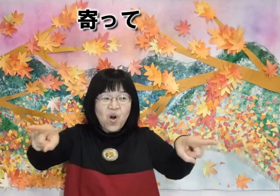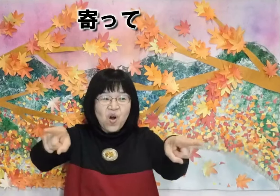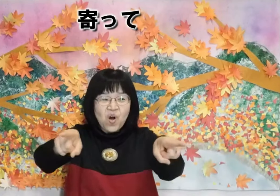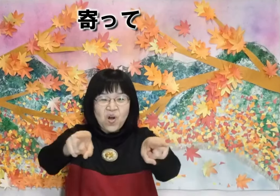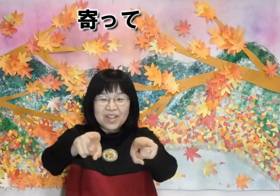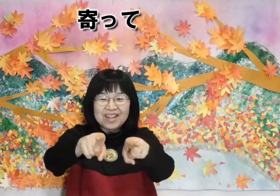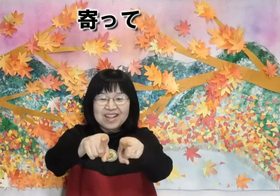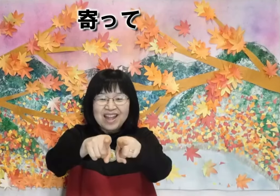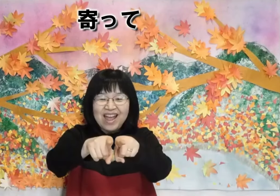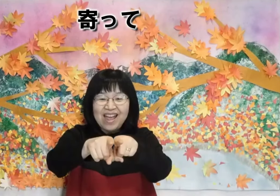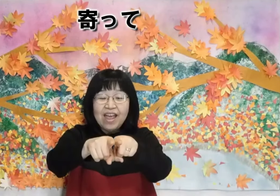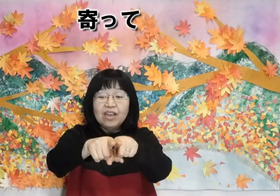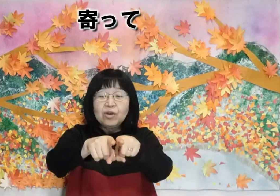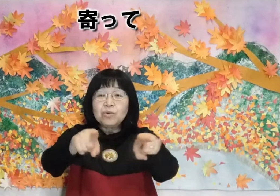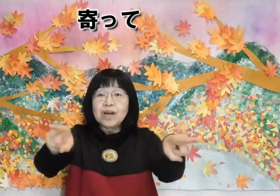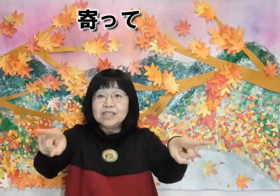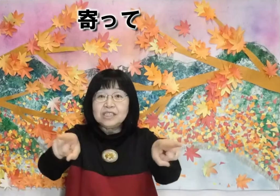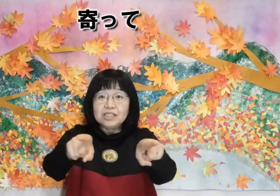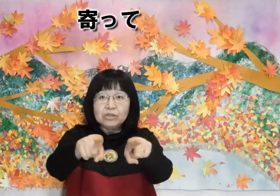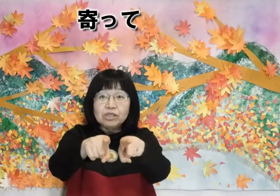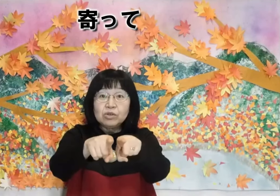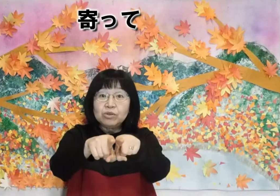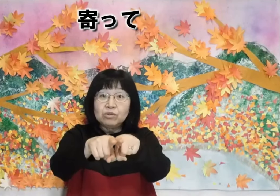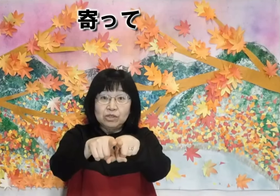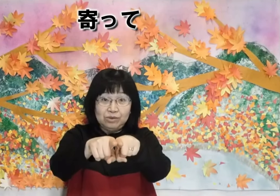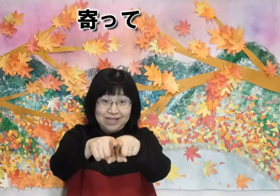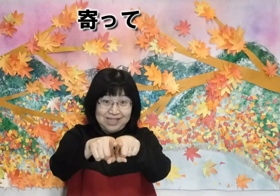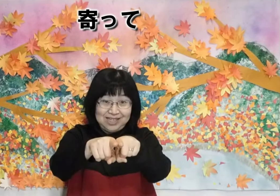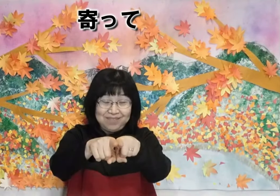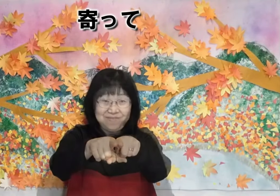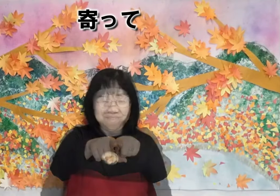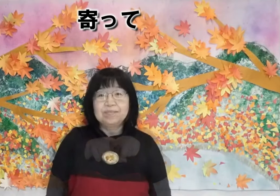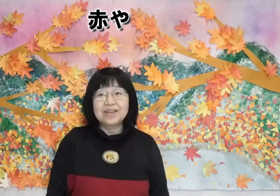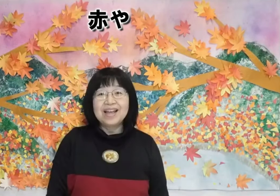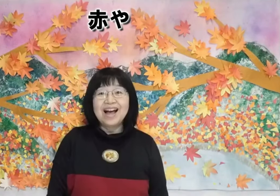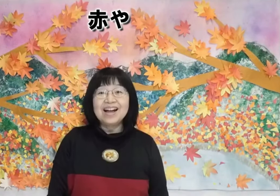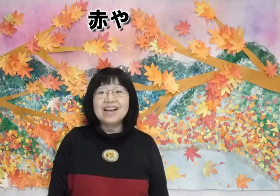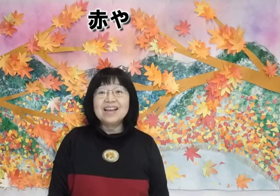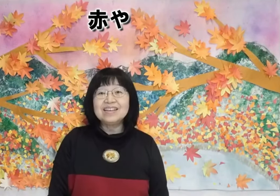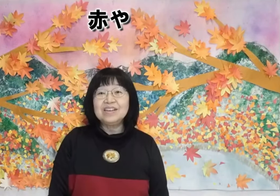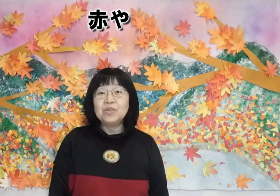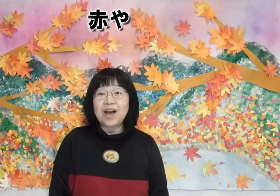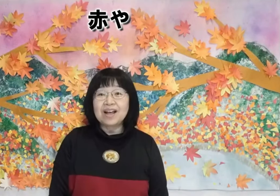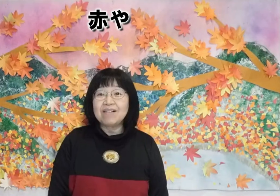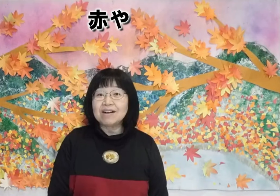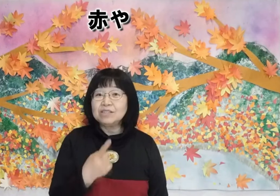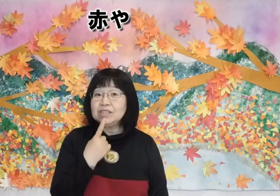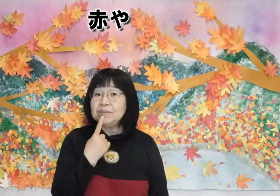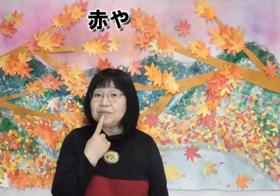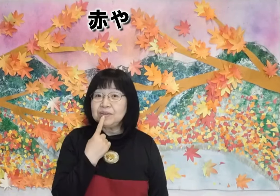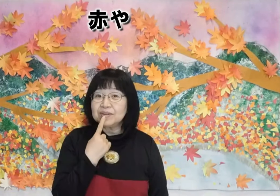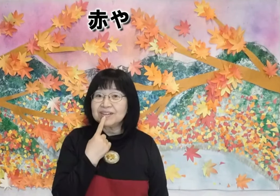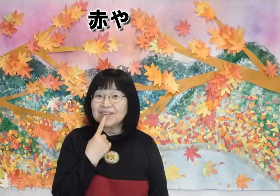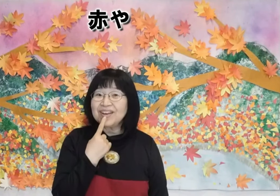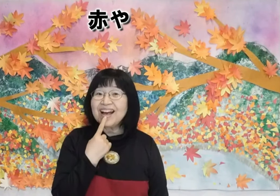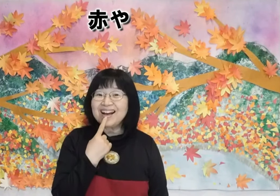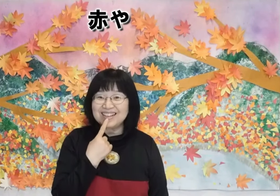って、夜は一緒にという手話です。赤や や黄色の赤は唇、これが赤です